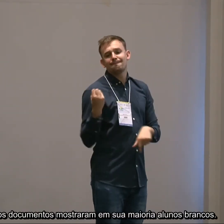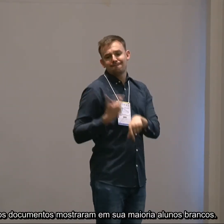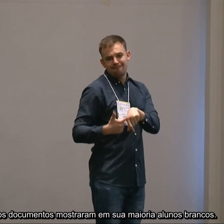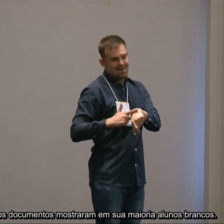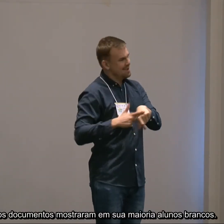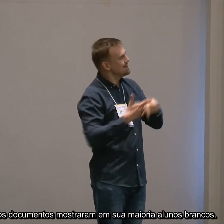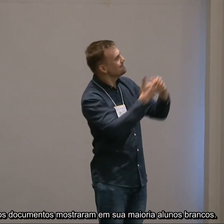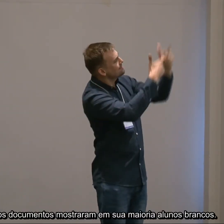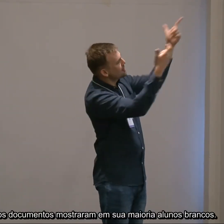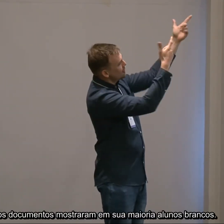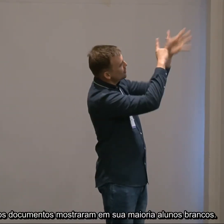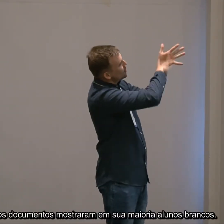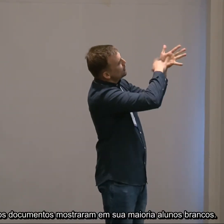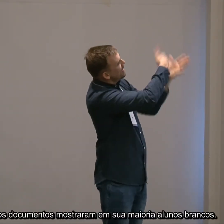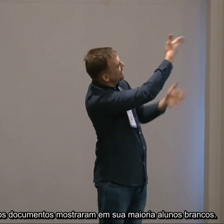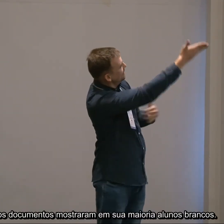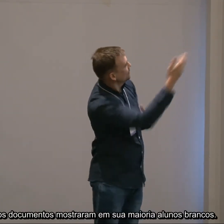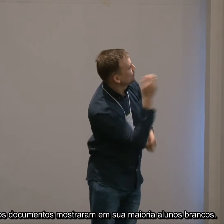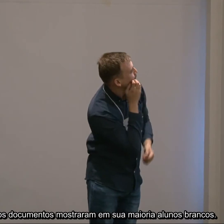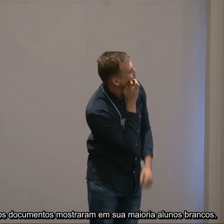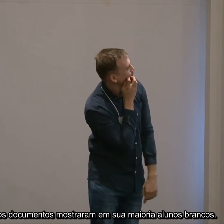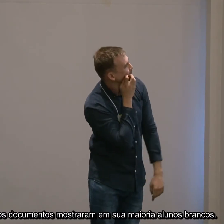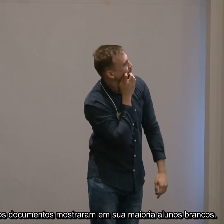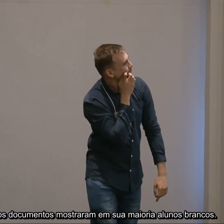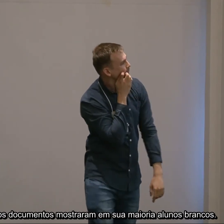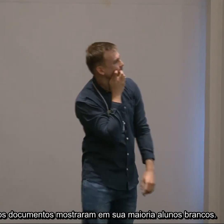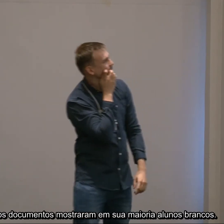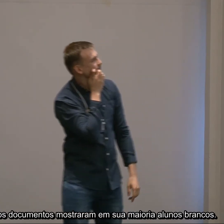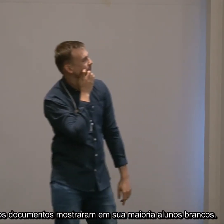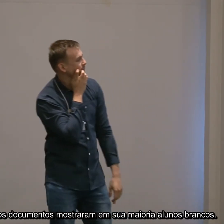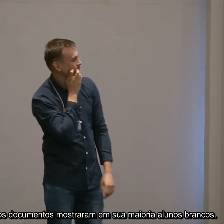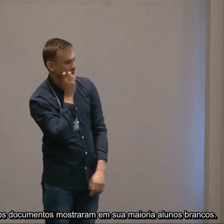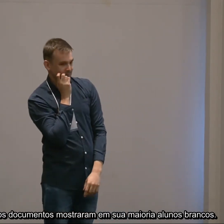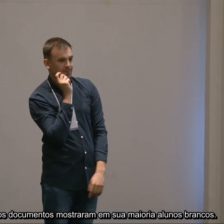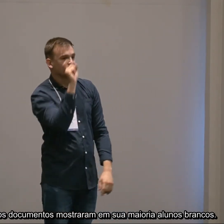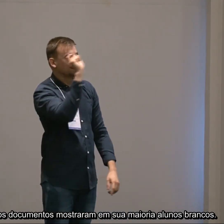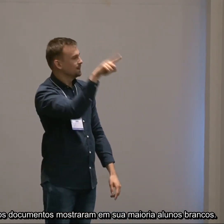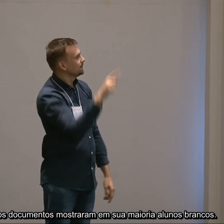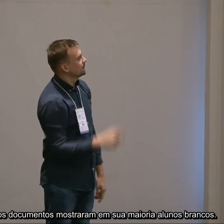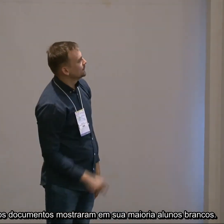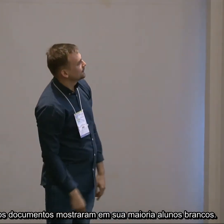outros documentos mostravam pessoas na sua maioria brancas alunos brancos